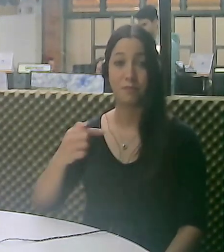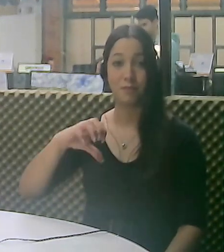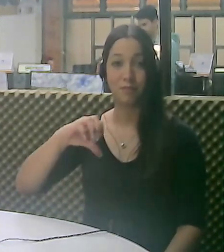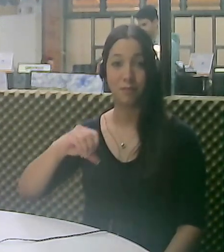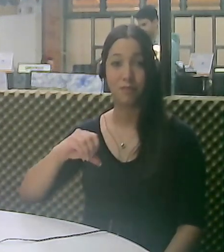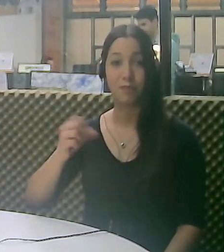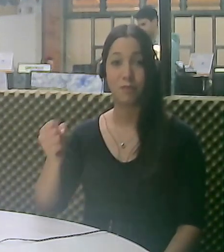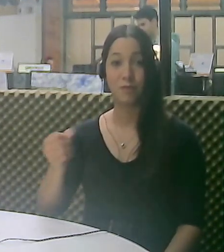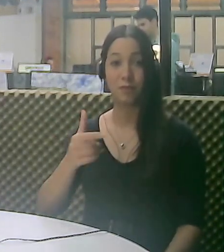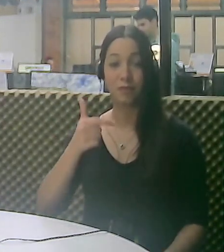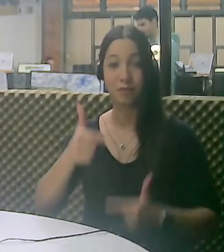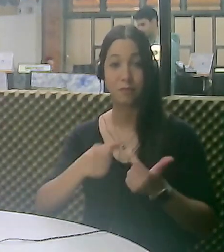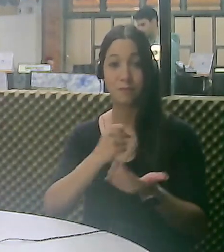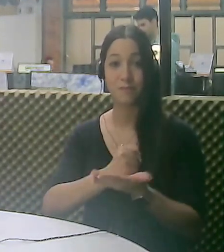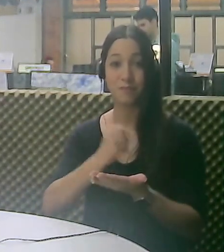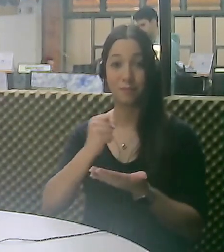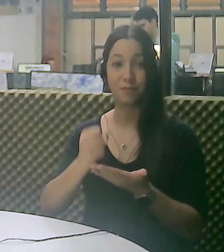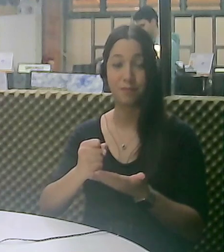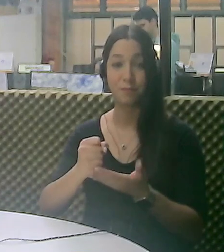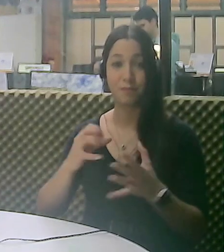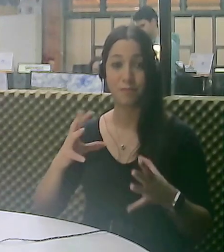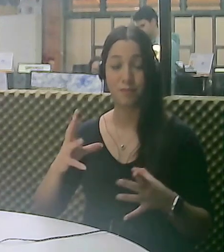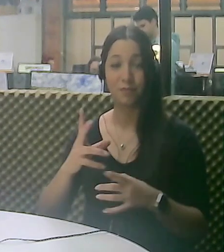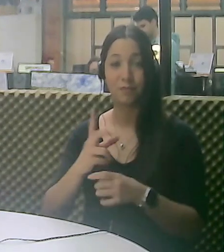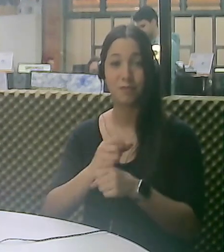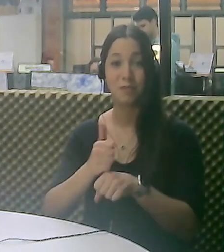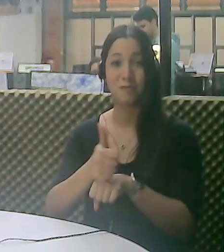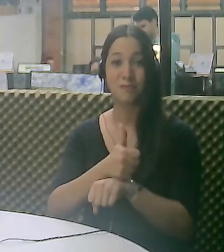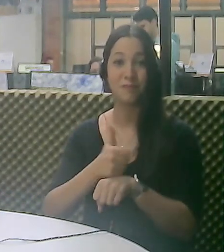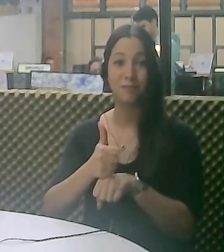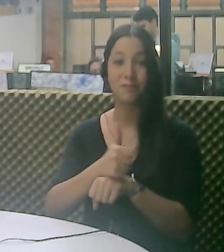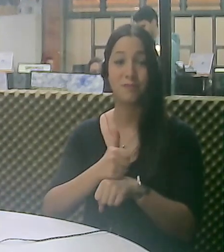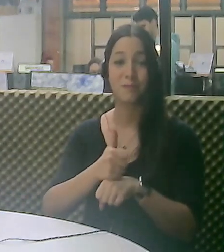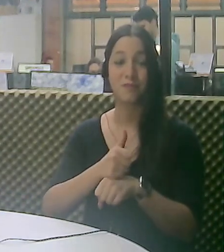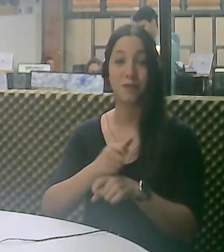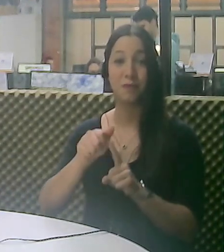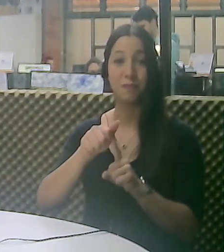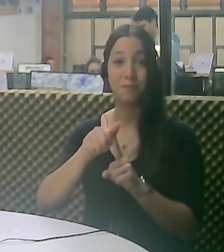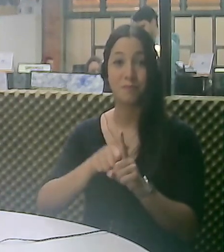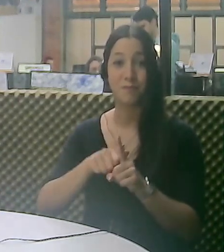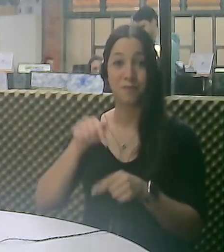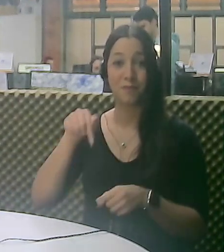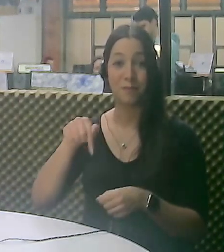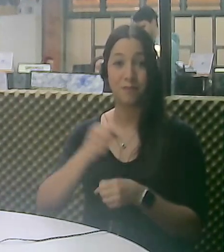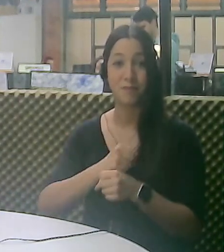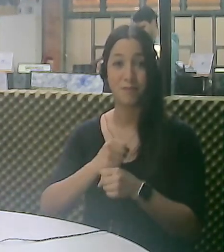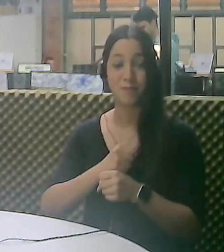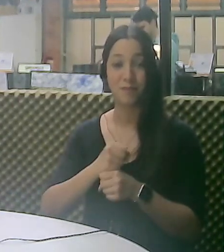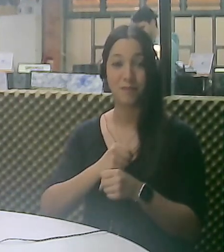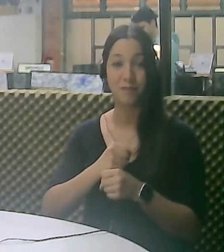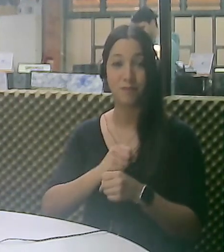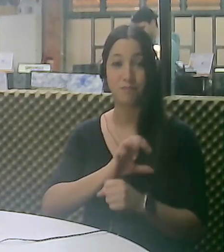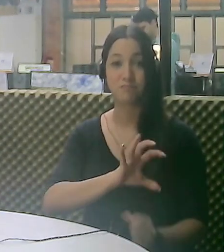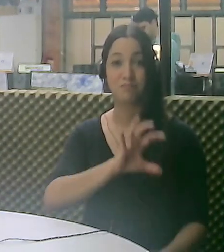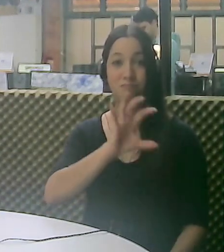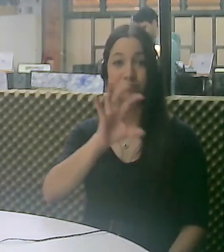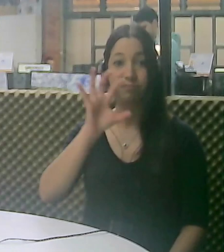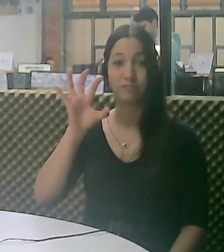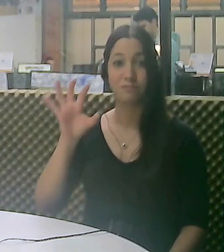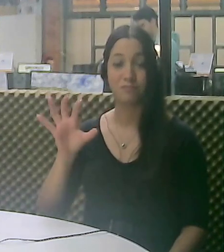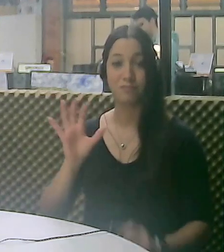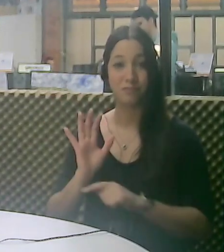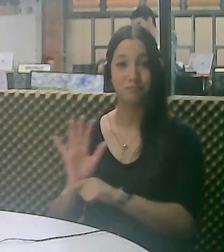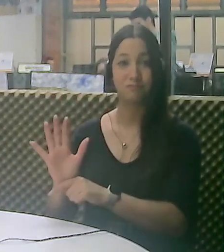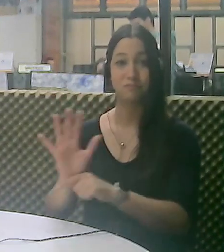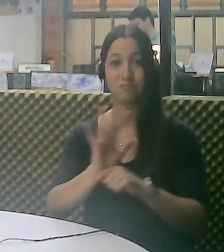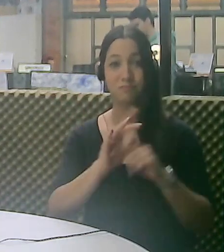1.779 postos de trabalho. O quantitativo é o melhor registrado para um mês neste ano. Os setores que contribuíram para este